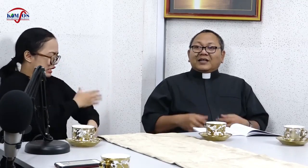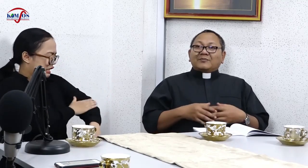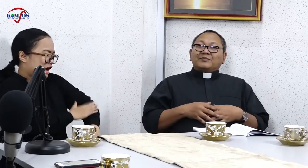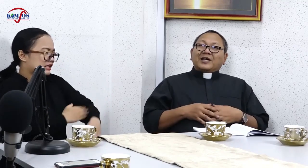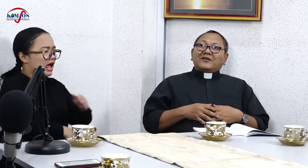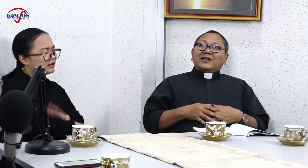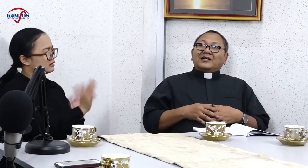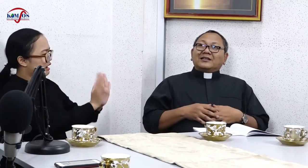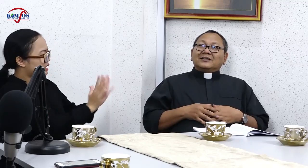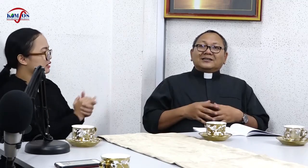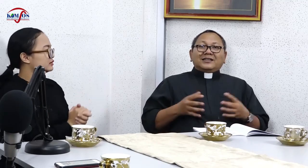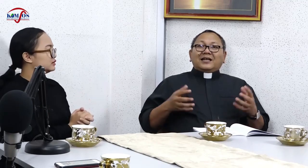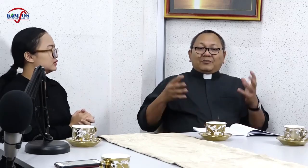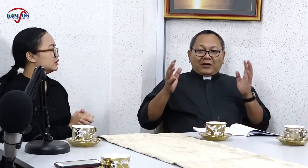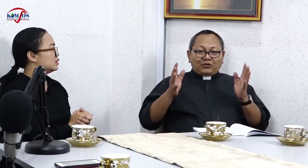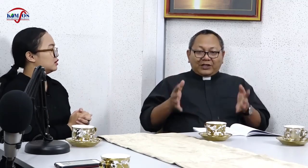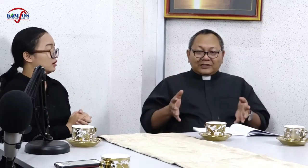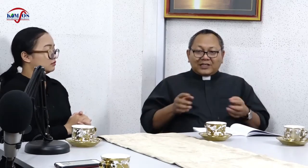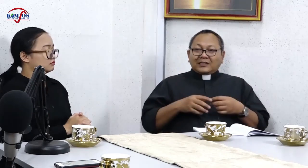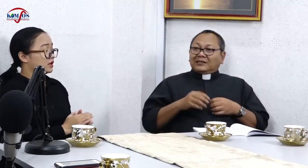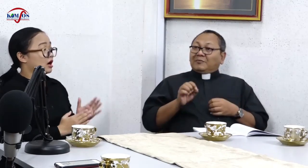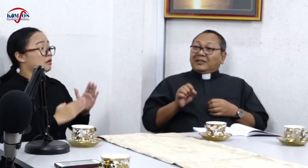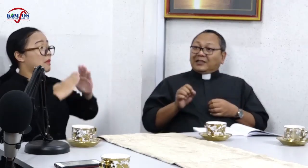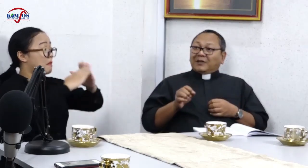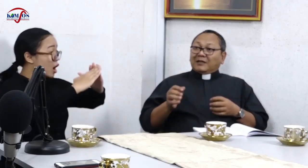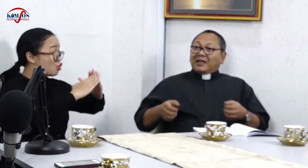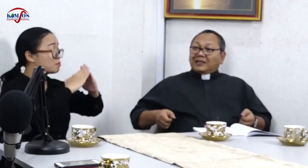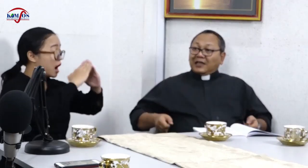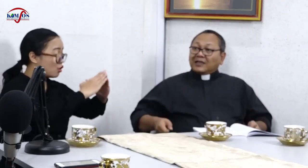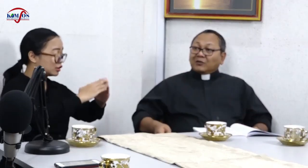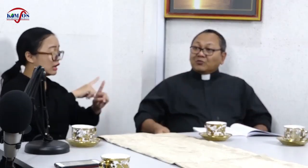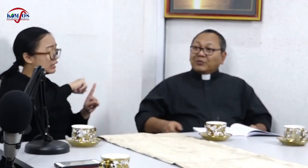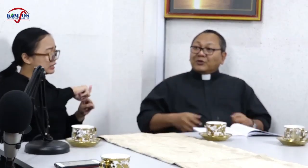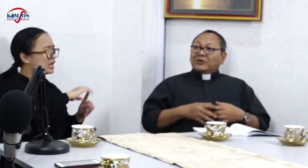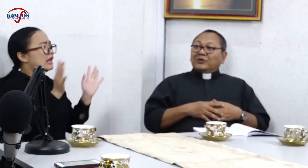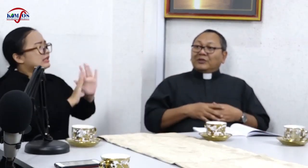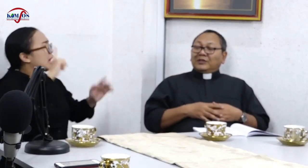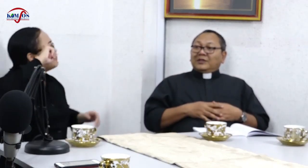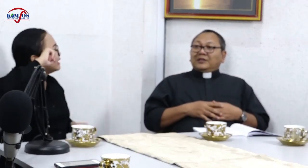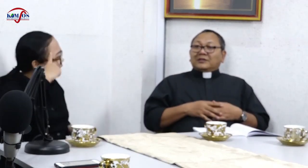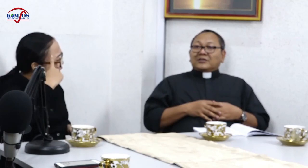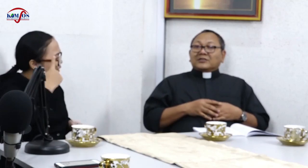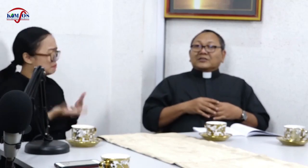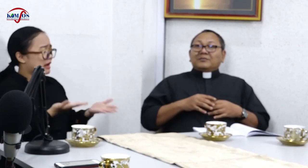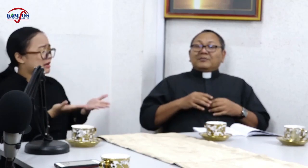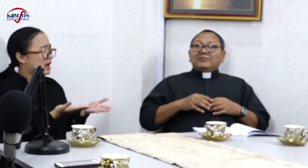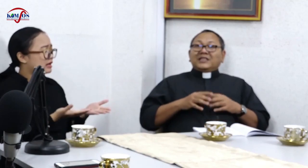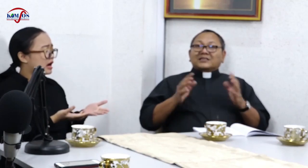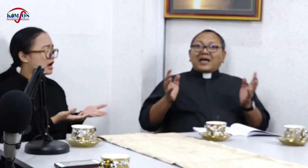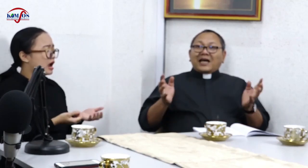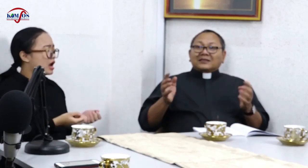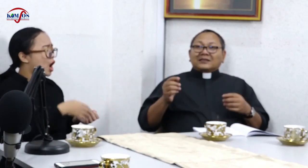menganggap bahwa sehingga membangun gereja tidak mikir bagaimana dengan yang rumput terus